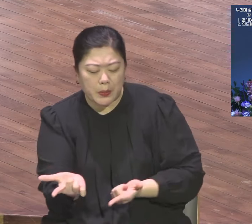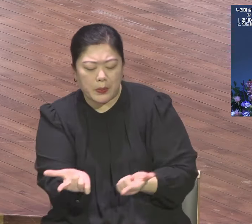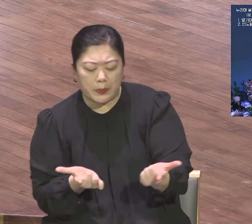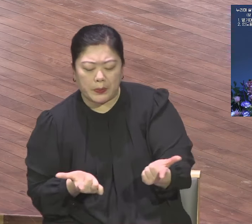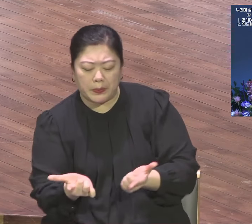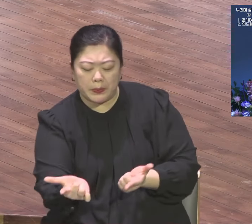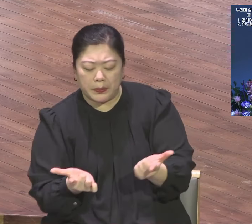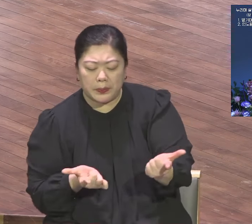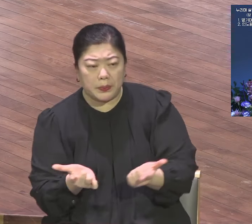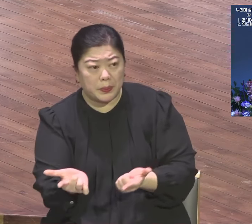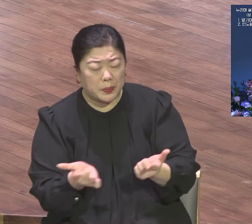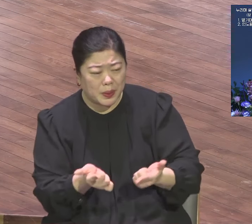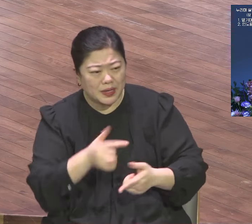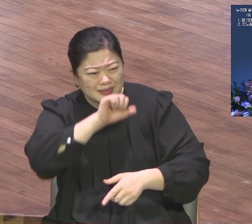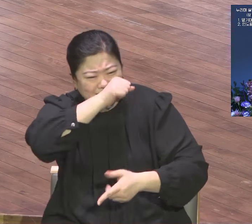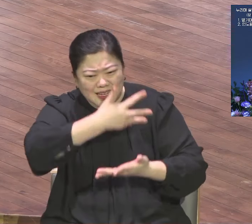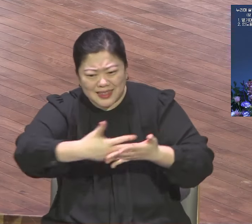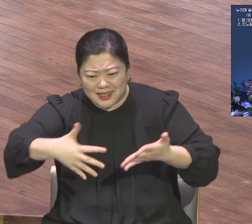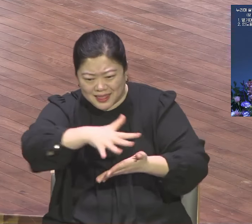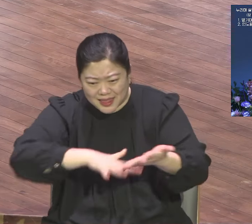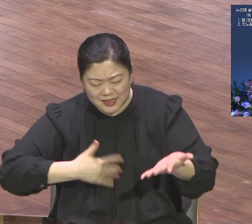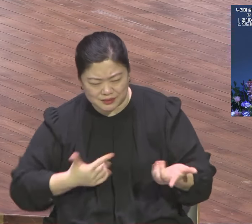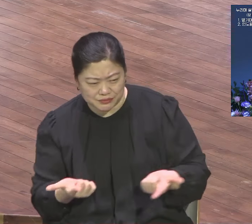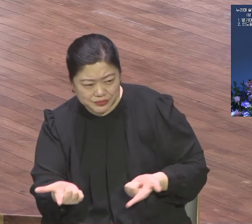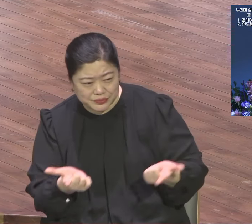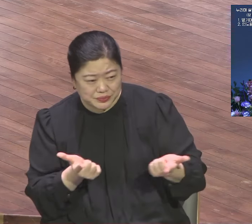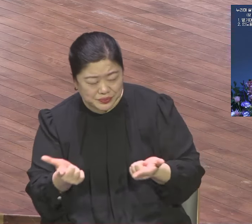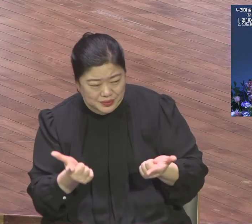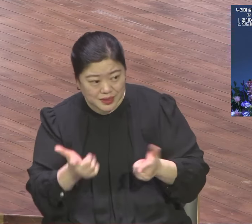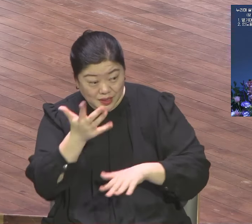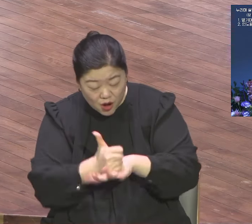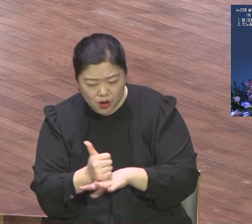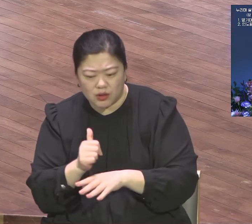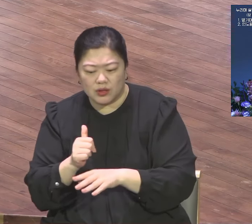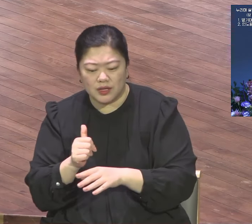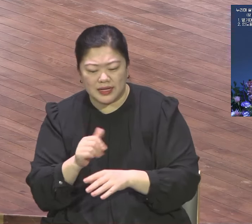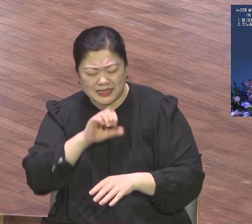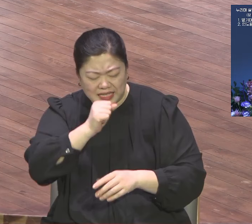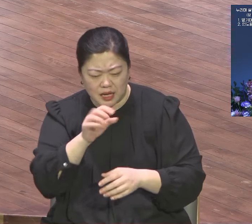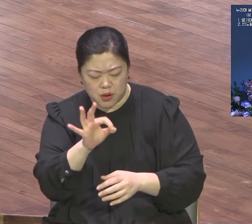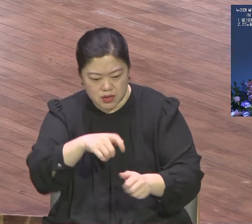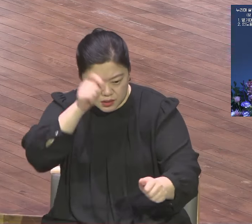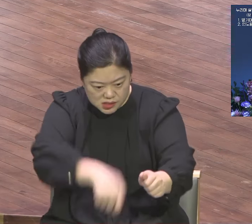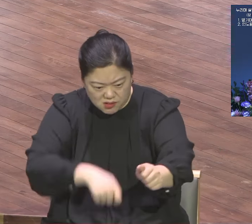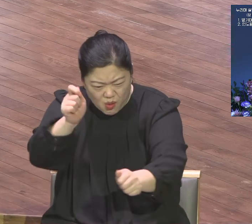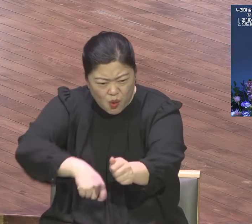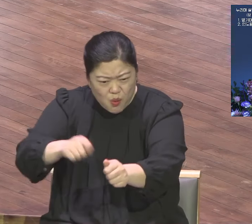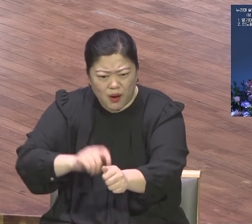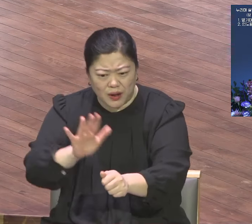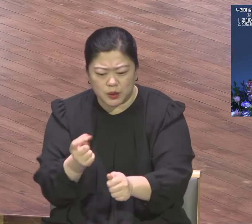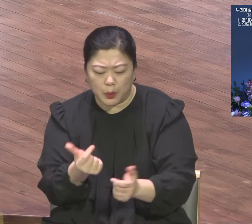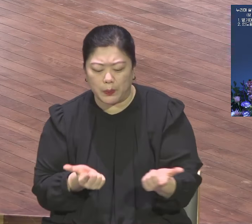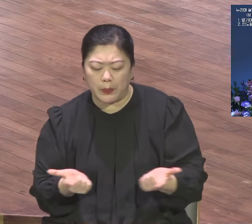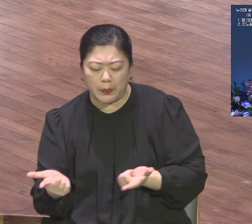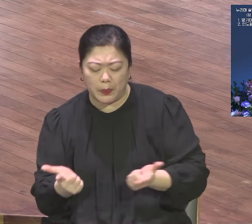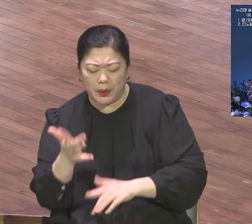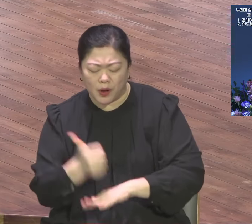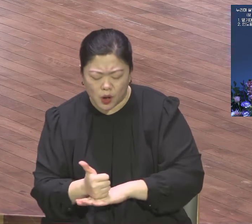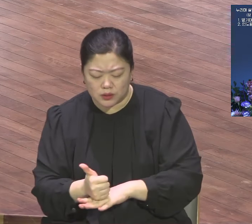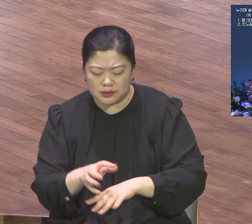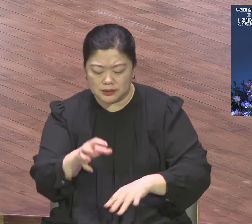성령의 다양성이 있는데 그때그때 다를 수가 있는데. 아멘. 여러분 신앙생활을